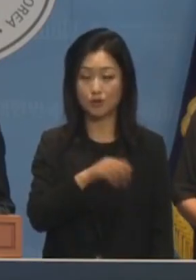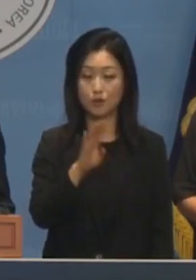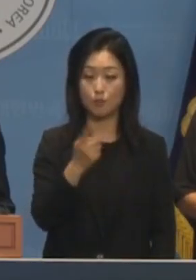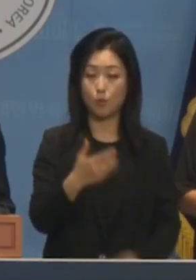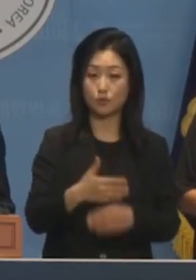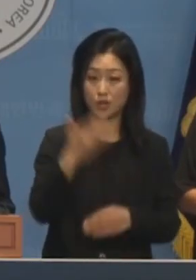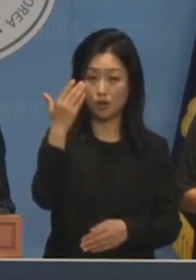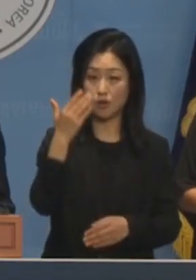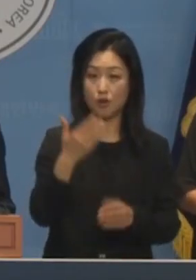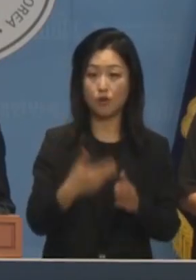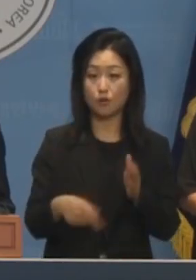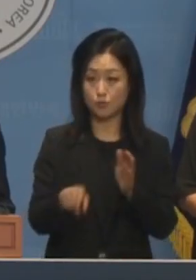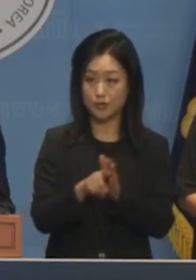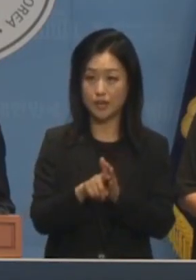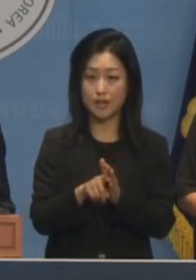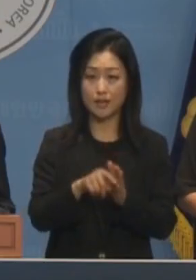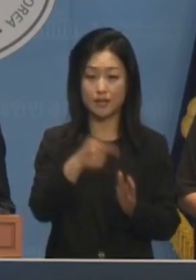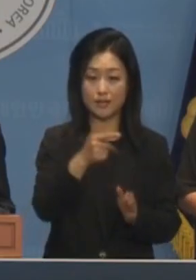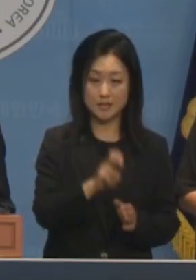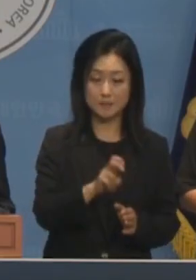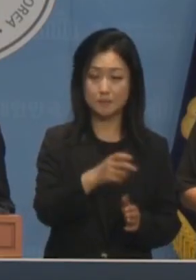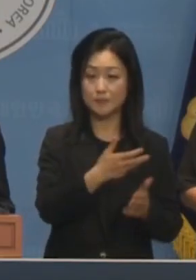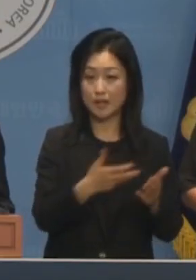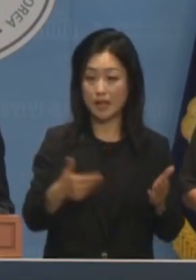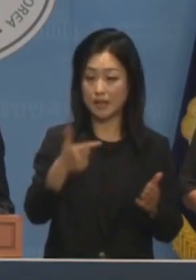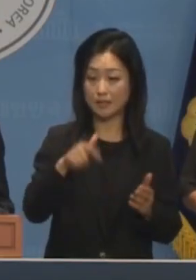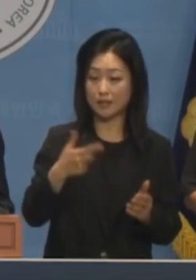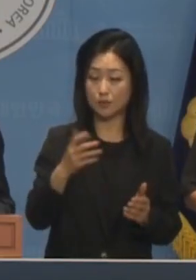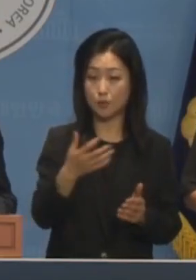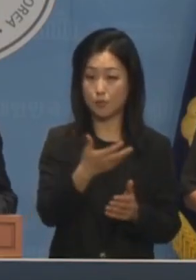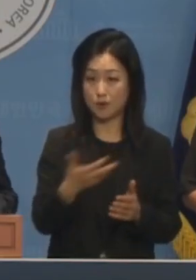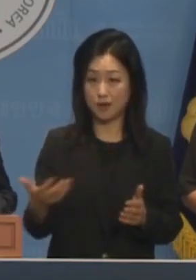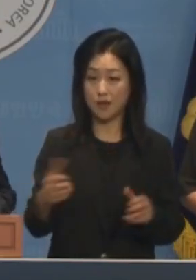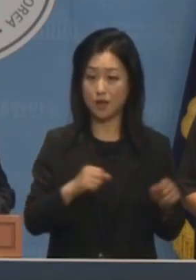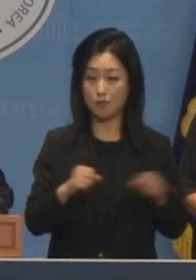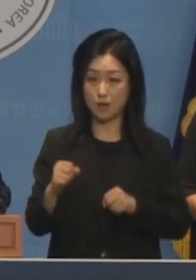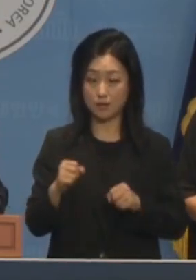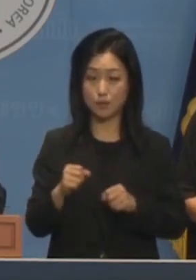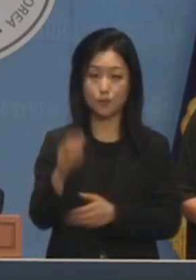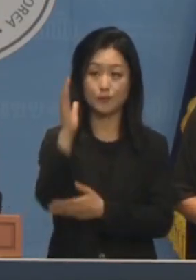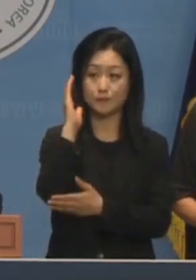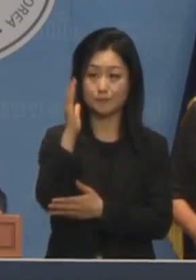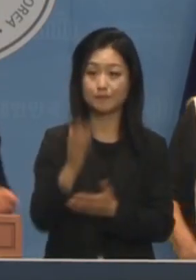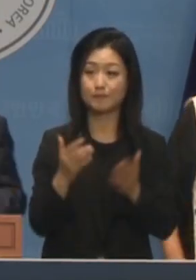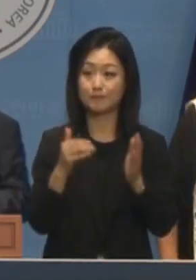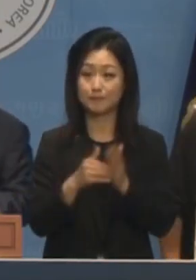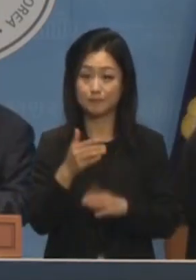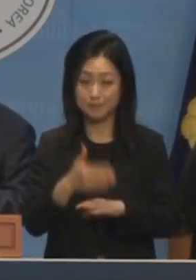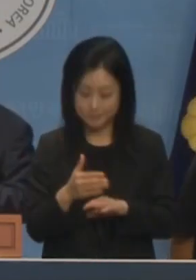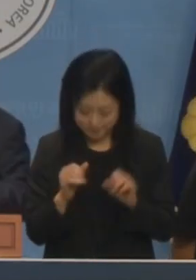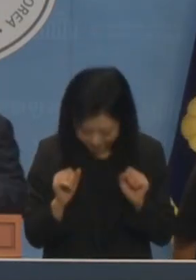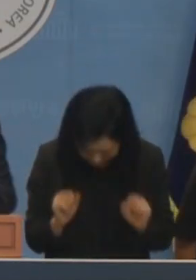보호철거를 위한 금강, 낙동강, 영산강 시민행동 1동 기자회견을 마치겠습니다. 감사합니다.